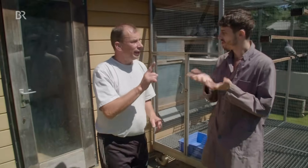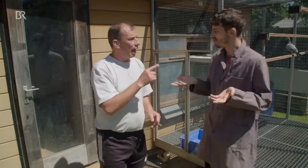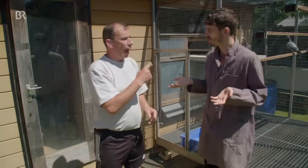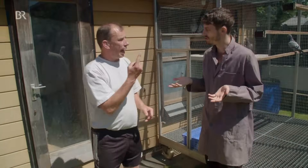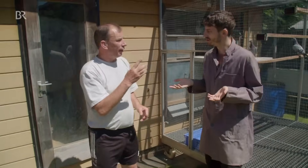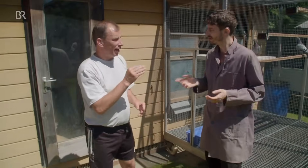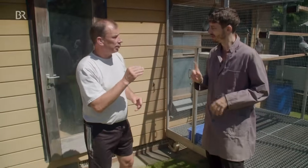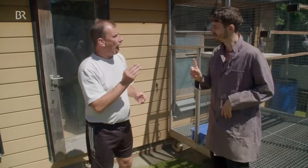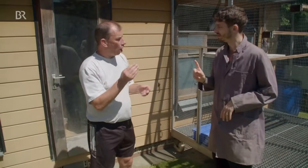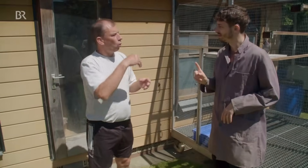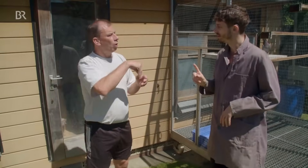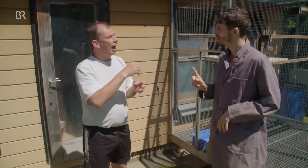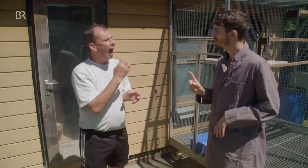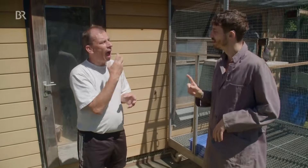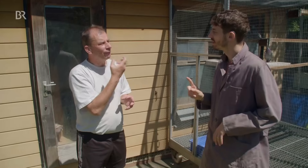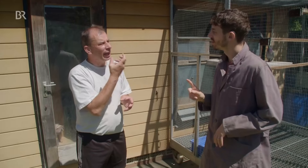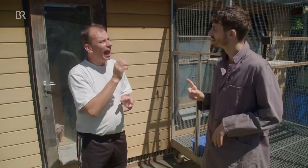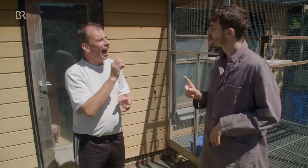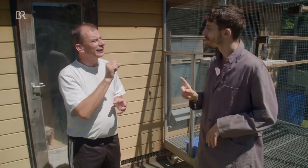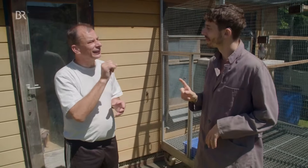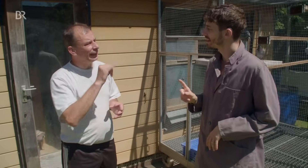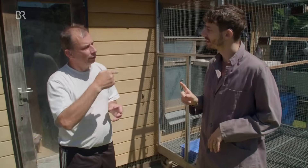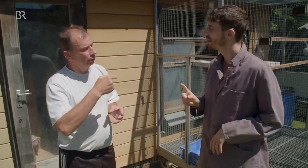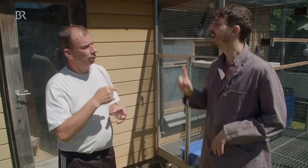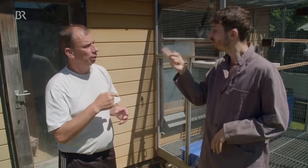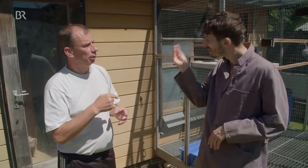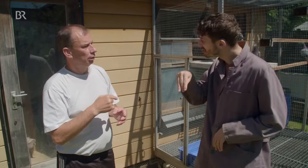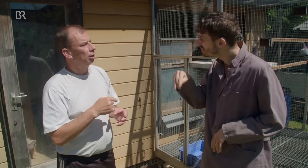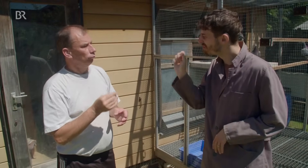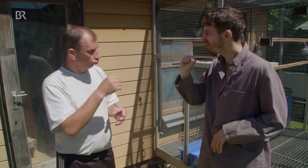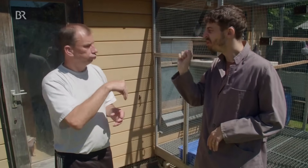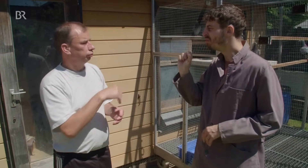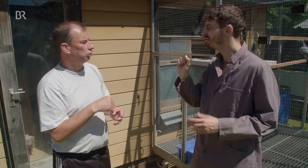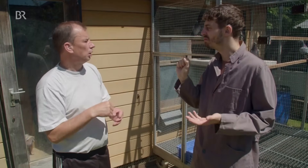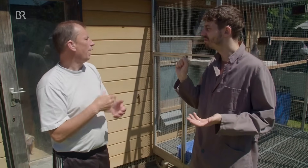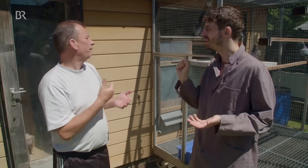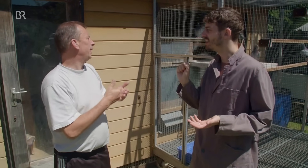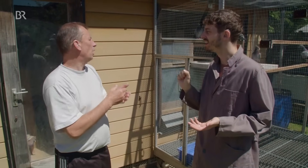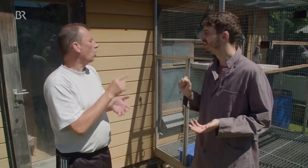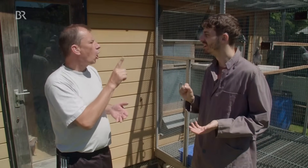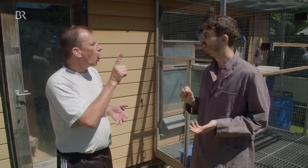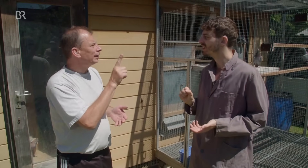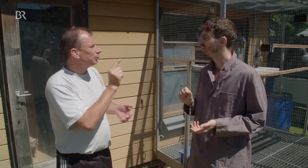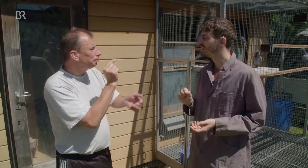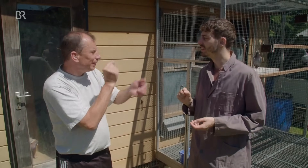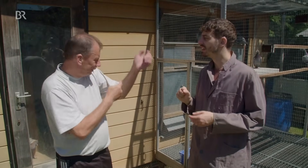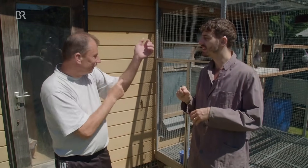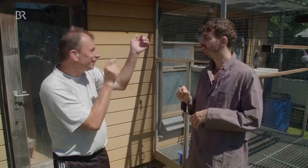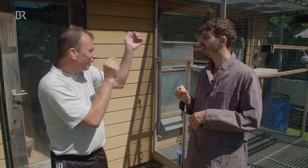Wasser? Nein, nicht allein. Nein? Es kommt zusätzlich Apfelessig rein. Warum? Gegen Läuse. Die jucken, wenn sie in den